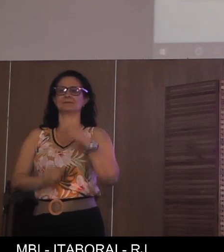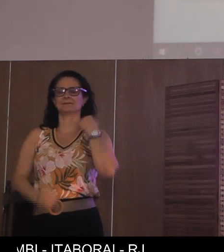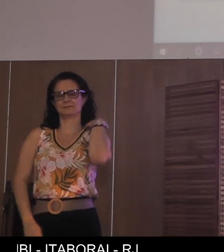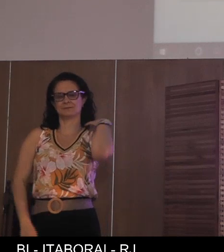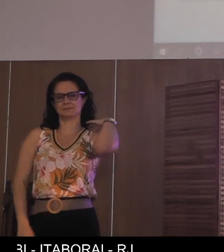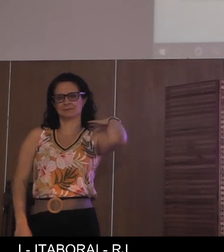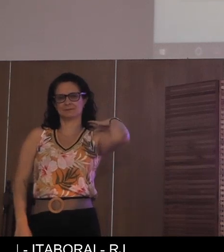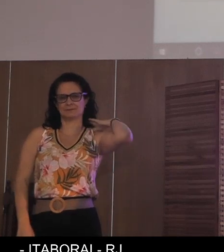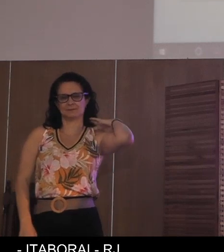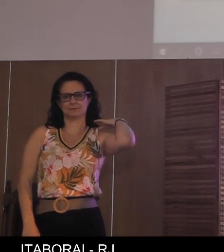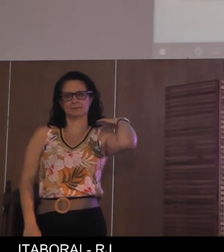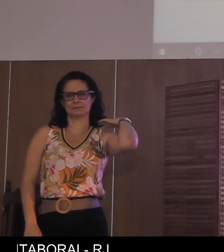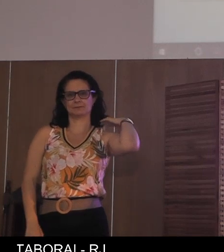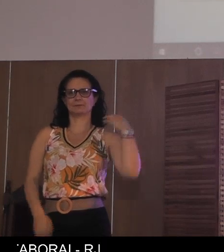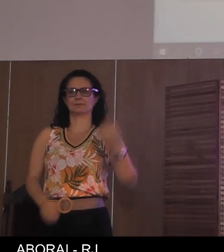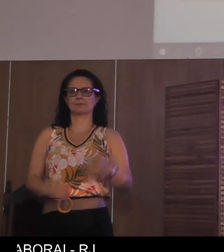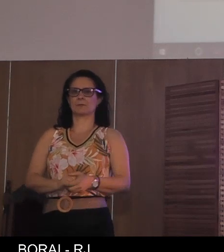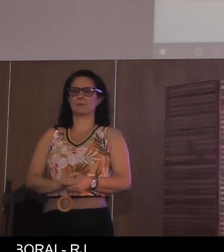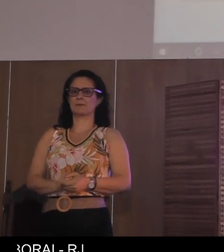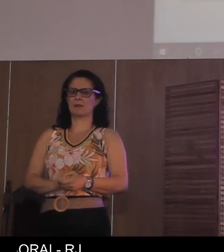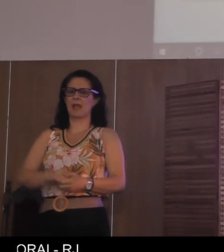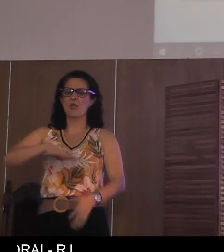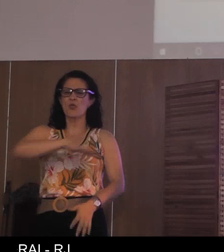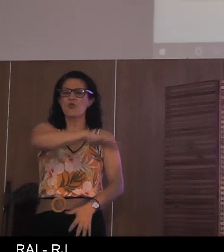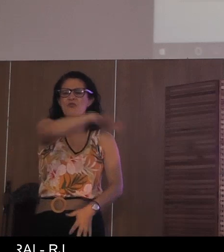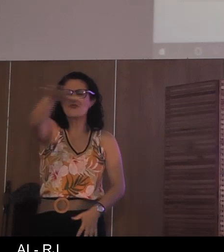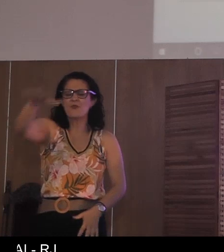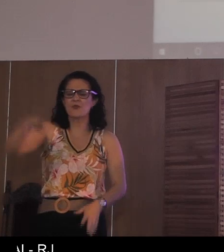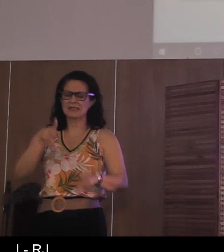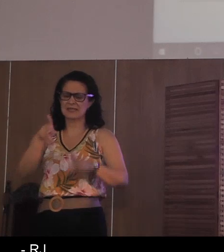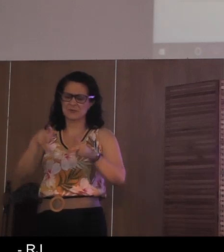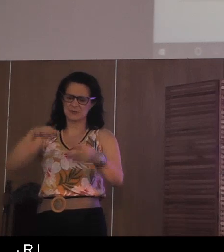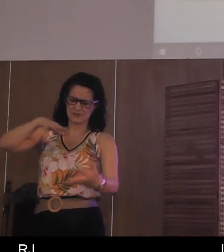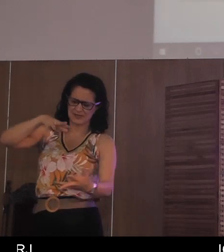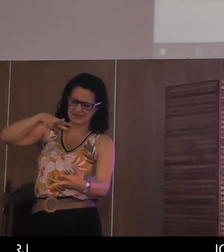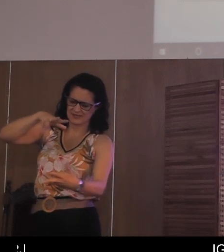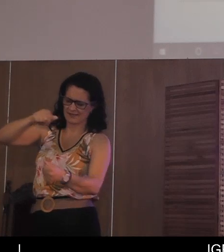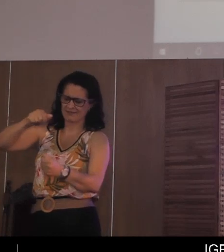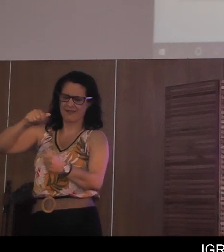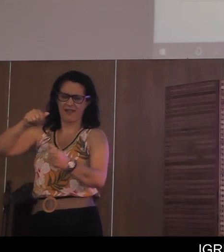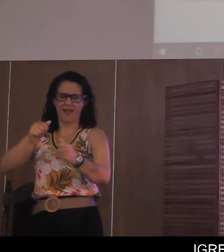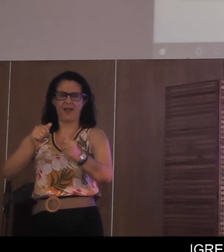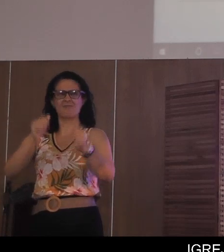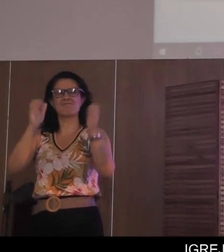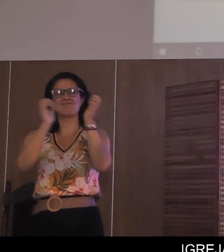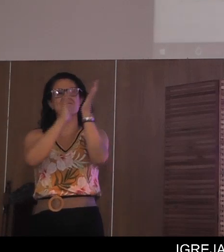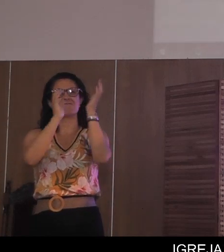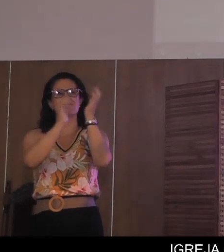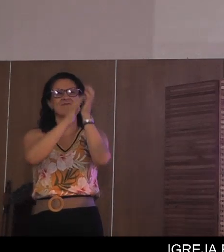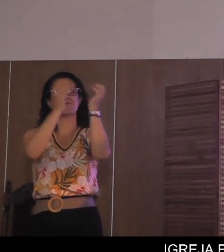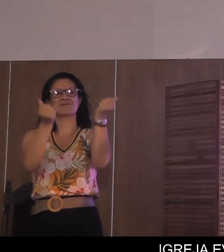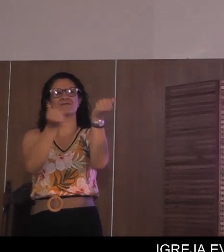ao Senhor, todos os moradores da terra, Ele está conosco, Deus está conosco.